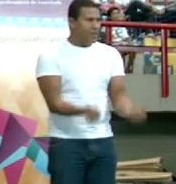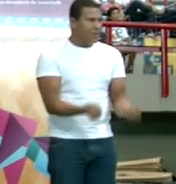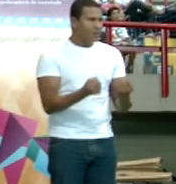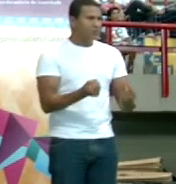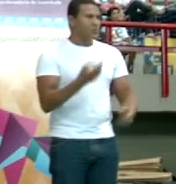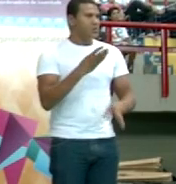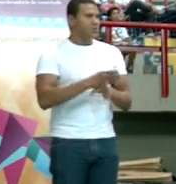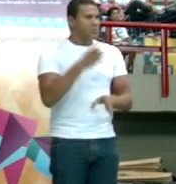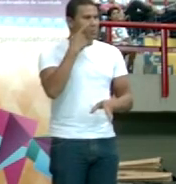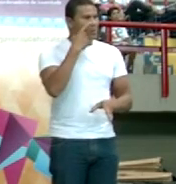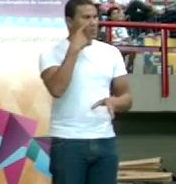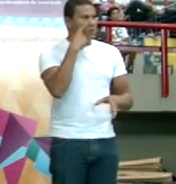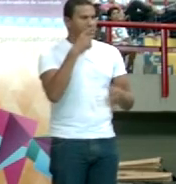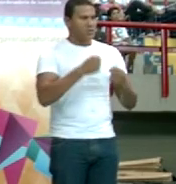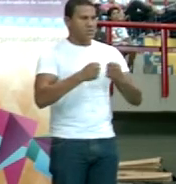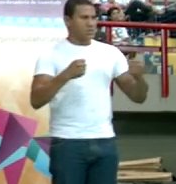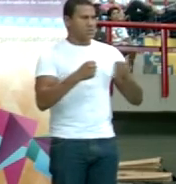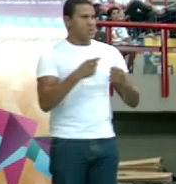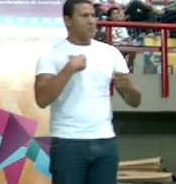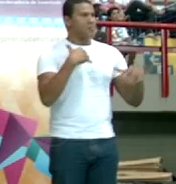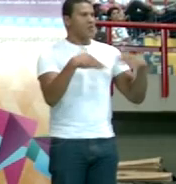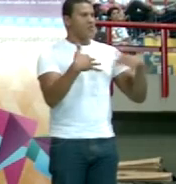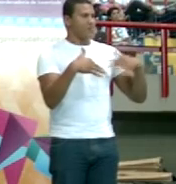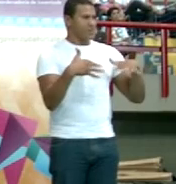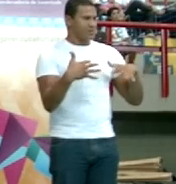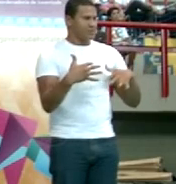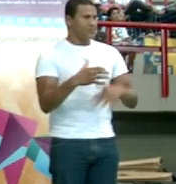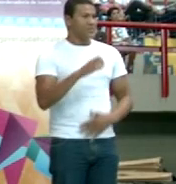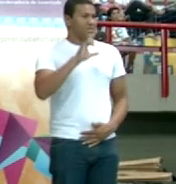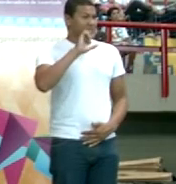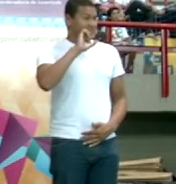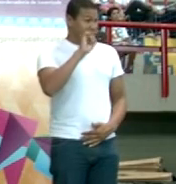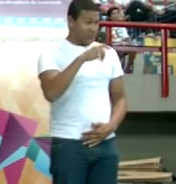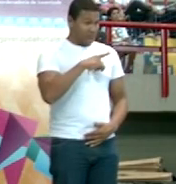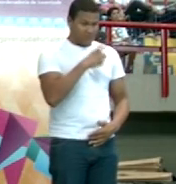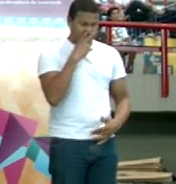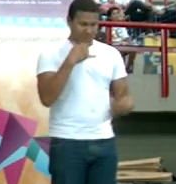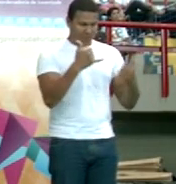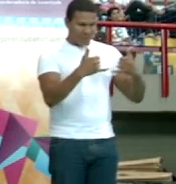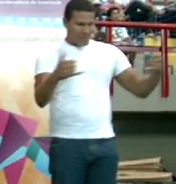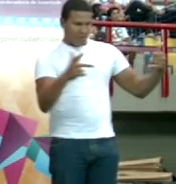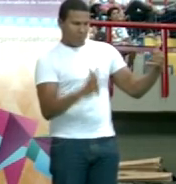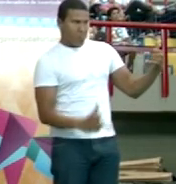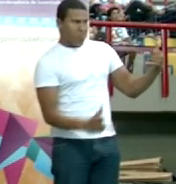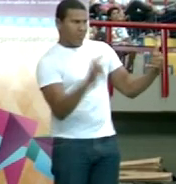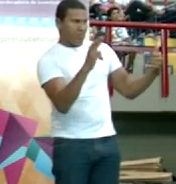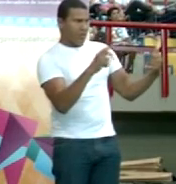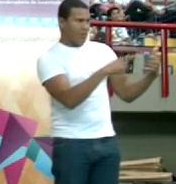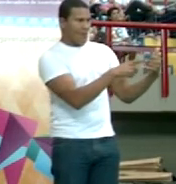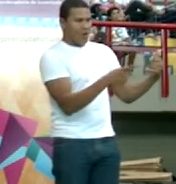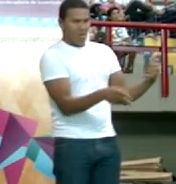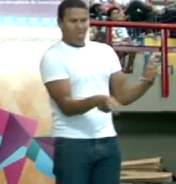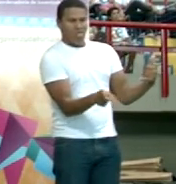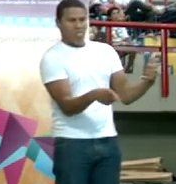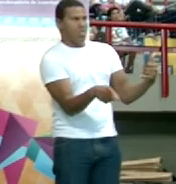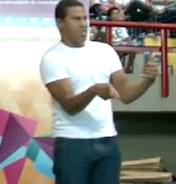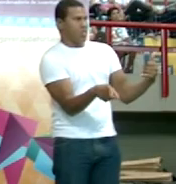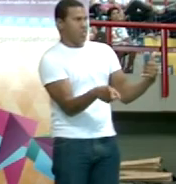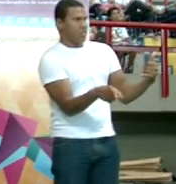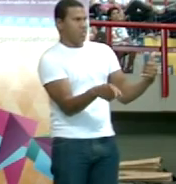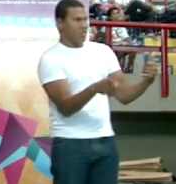ainda fica em movimento. Fica claro? Se algum fio cortou e continuou em contato com a tomada, aí ele fica fazendo aquele